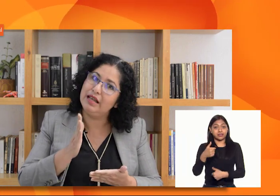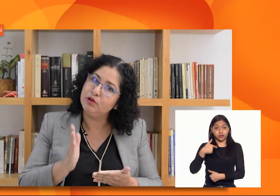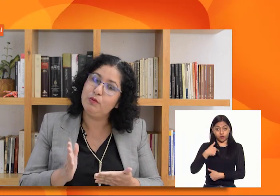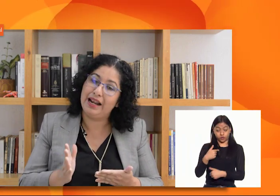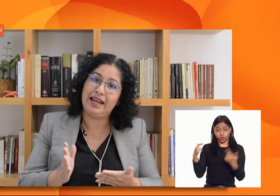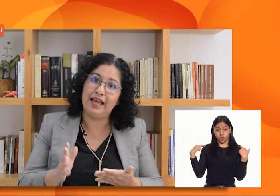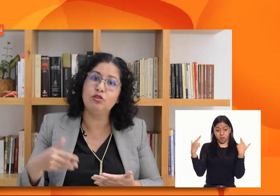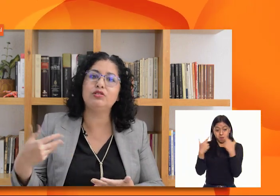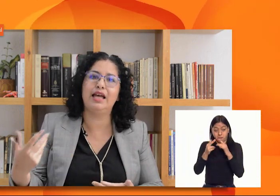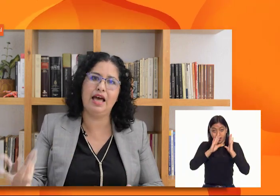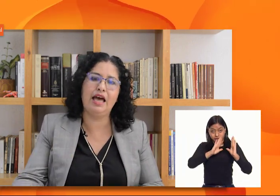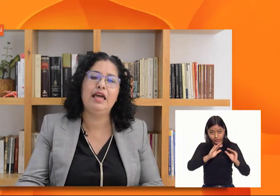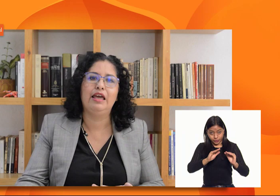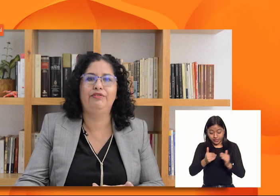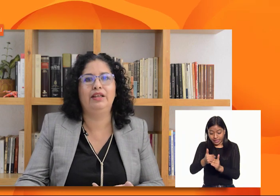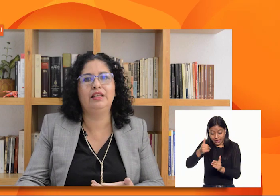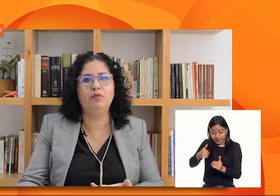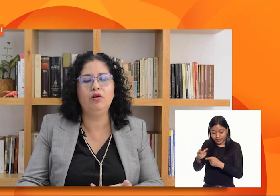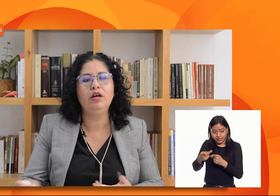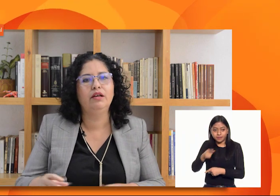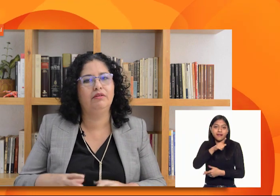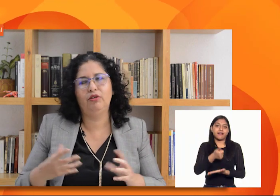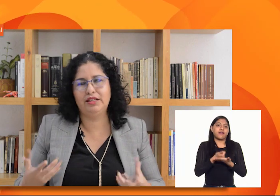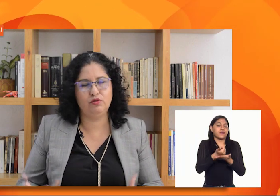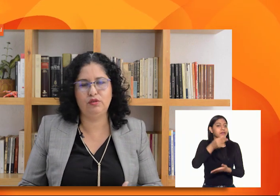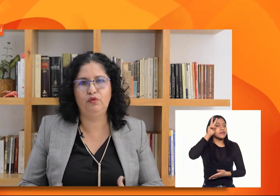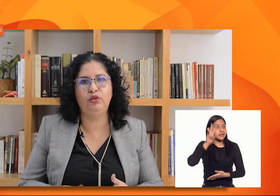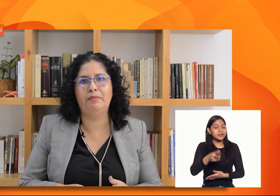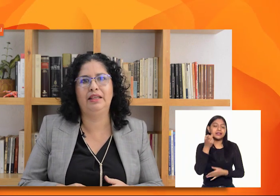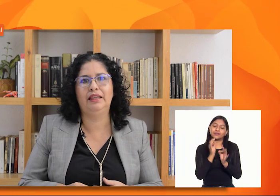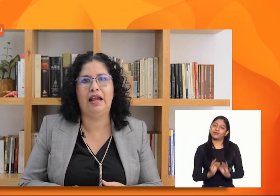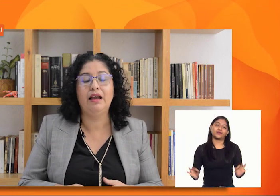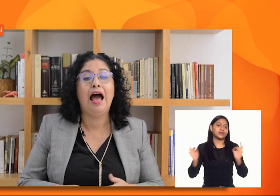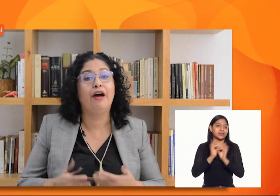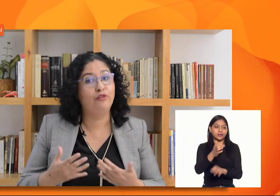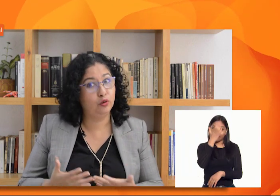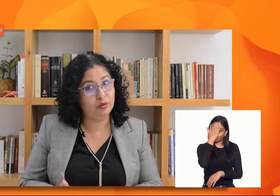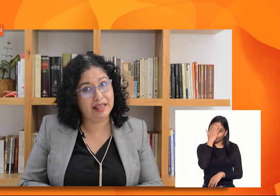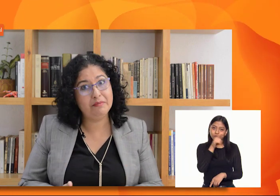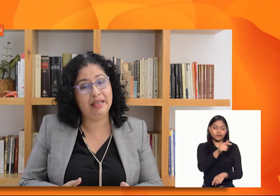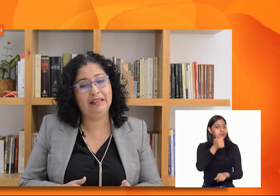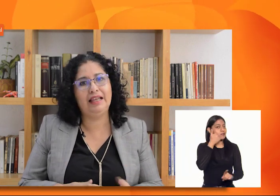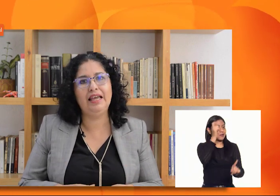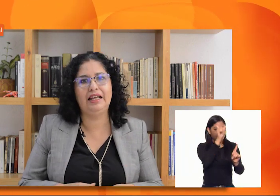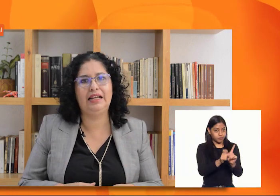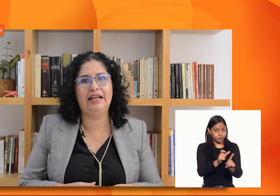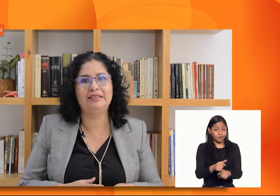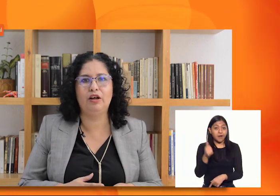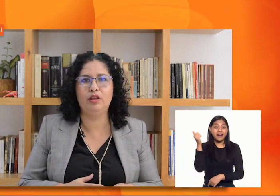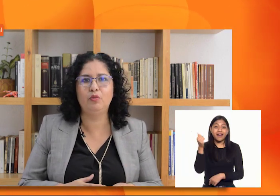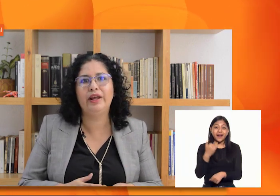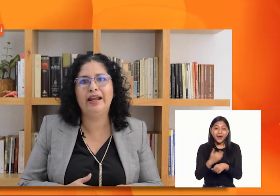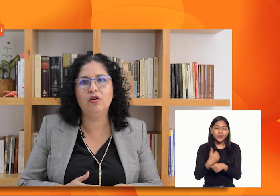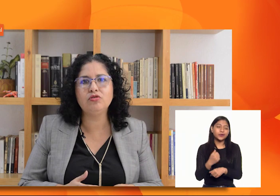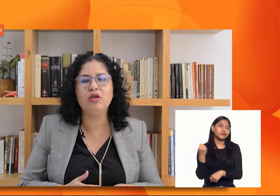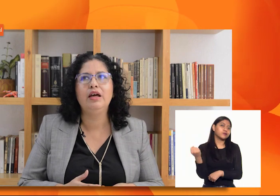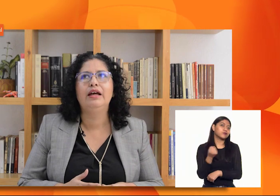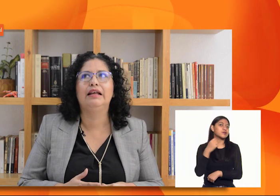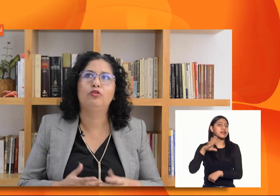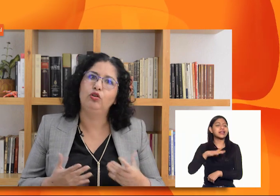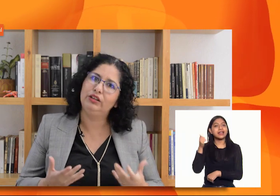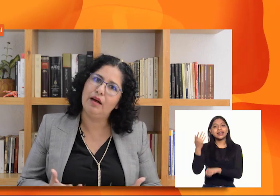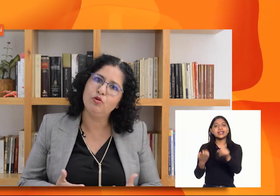nosotros estamos planeando sea efectivo. Creo que esto es fundamental. Afortunadamente, en el estado de